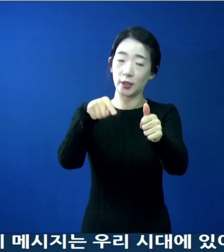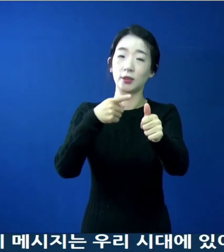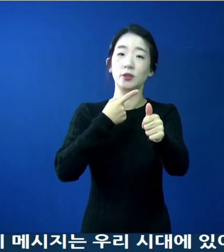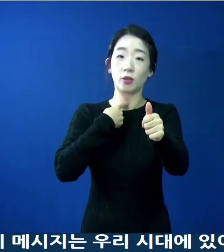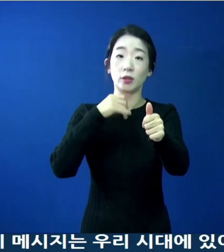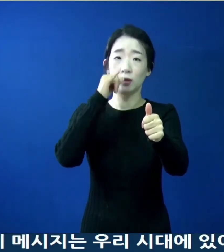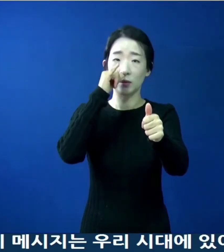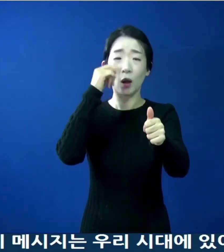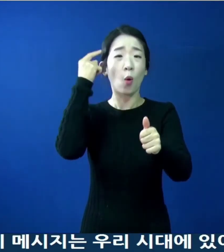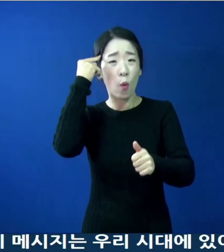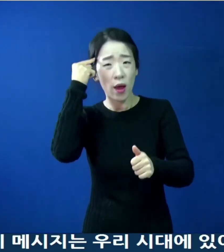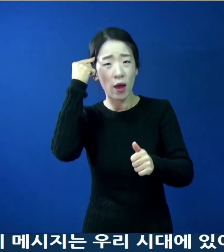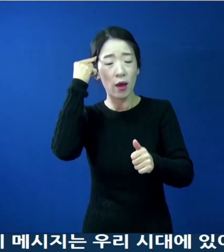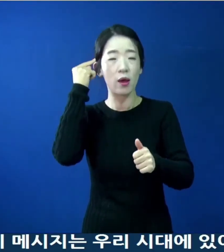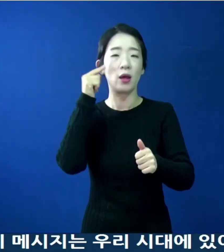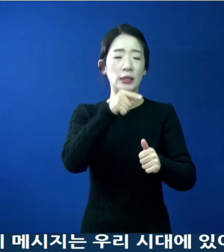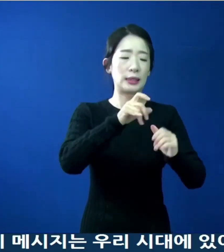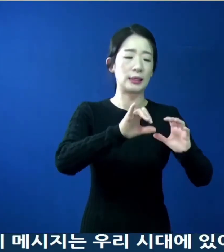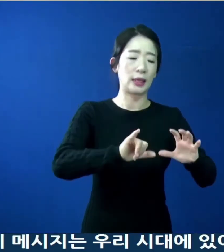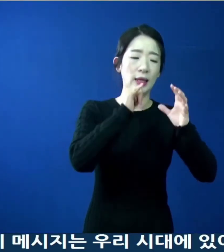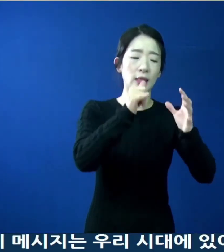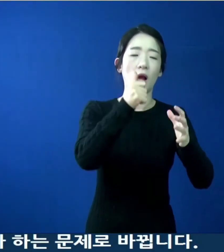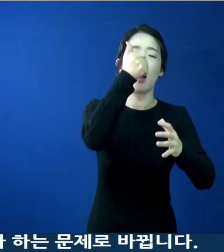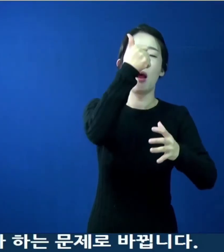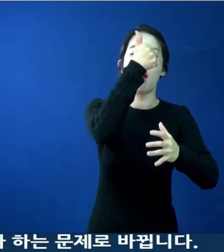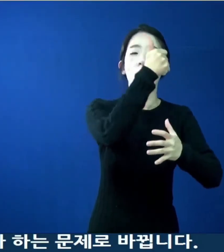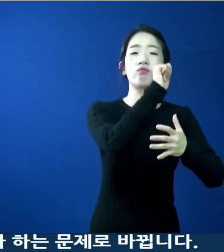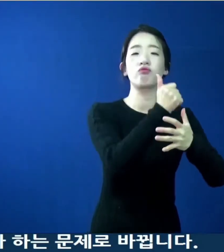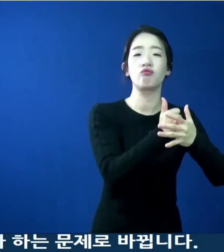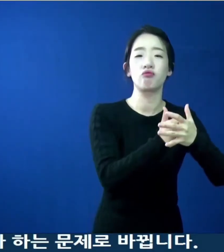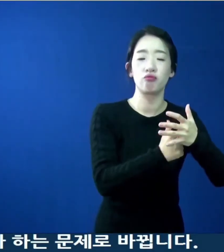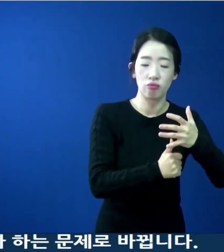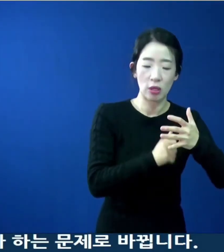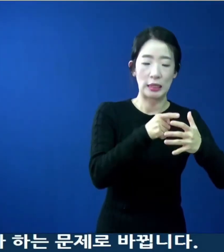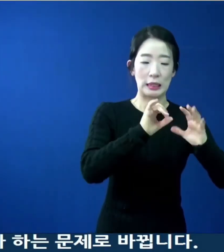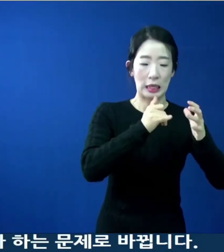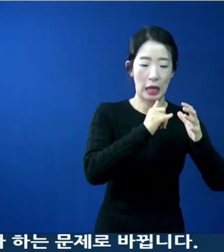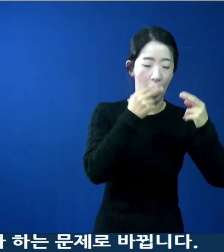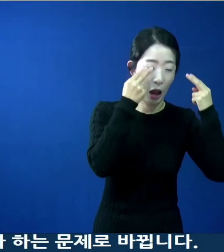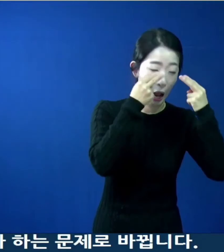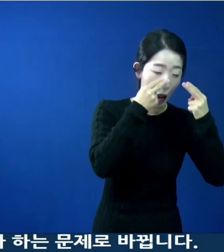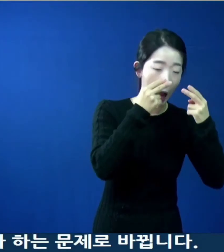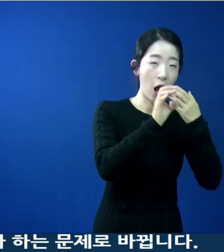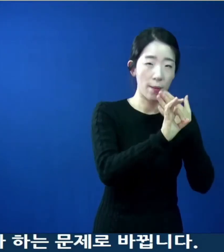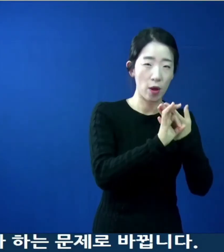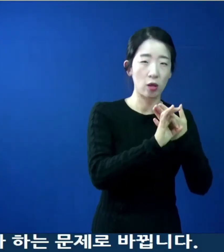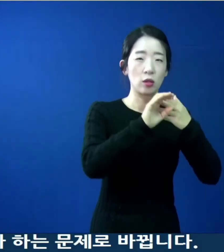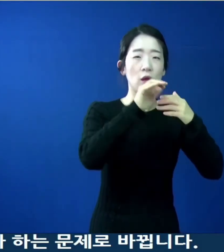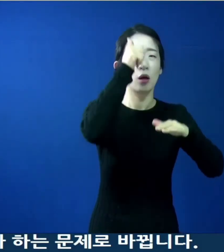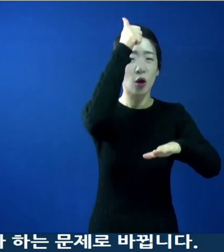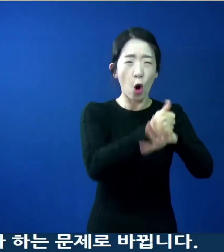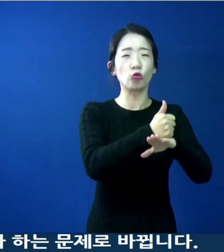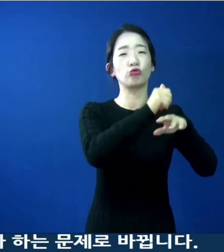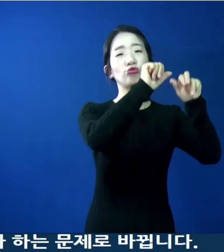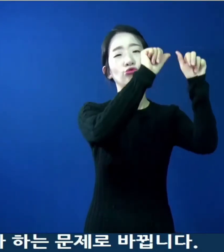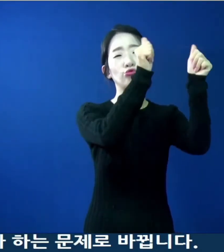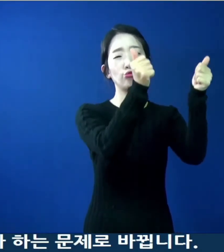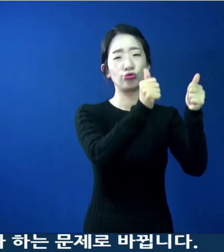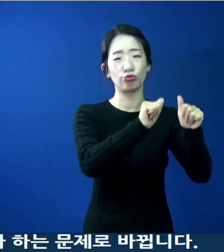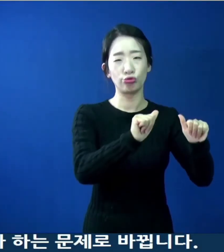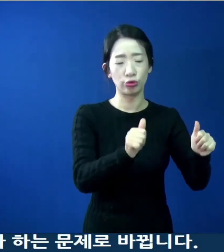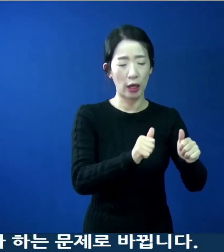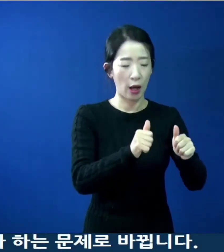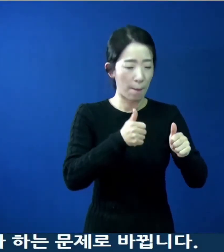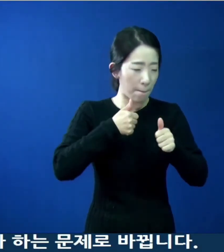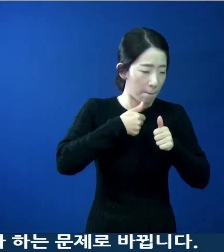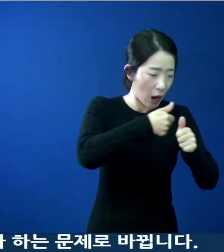세상에 너무 빠져 살게 되면 그 빠져 사는 모습이 결국은 우상을 쫓는 모습, 이렇게 대변이 되는